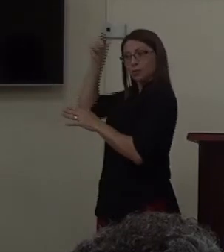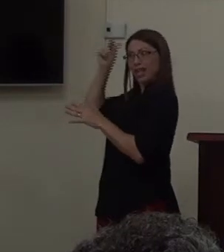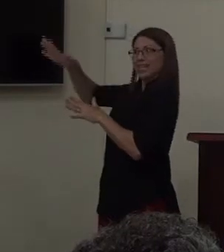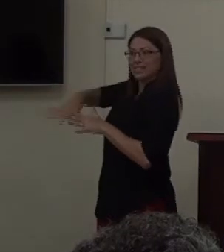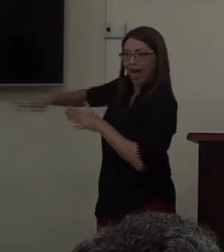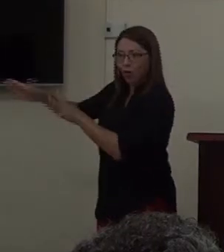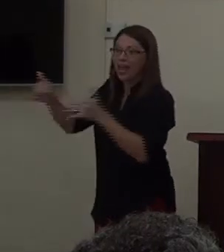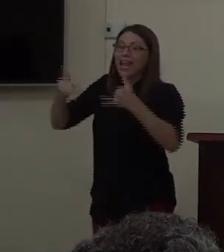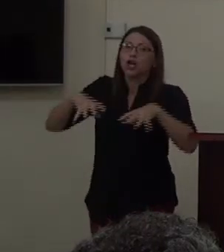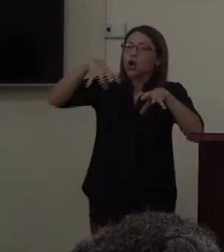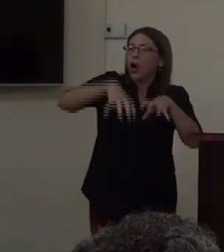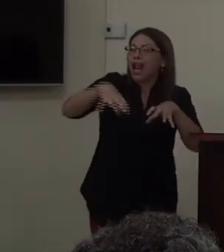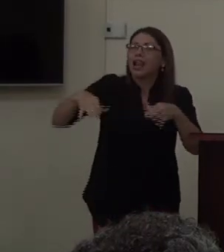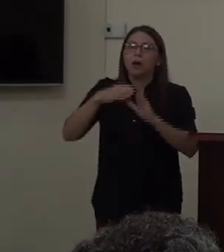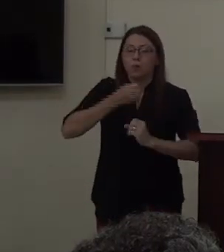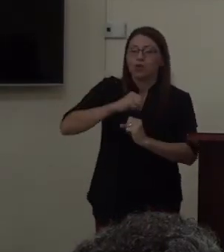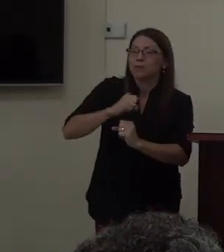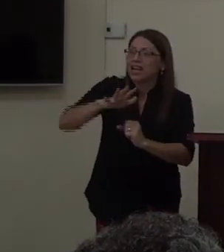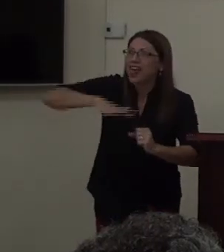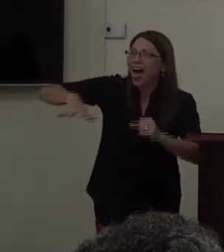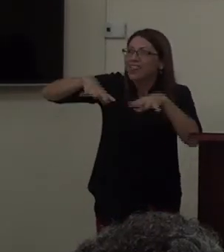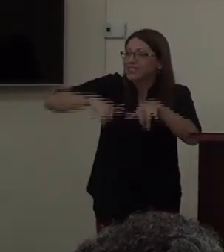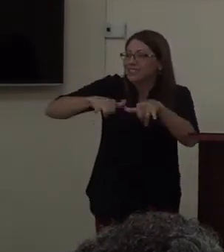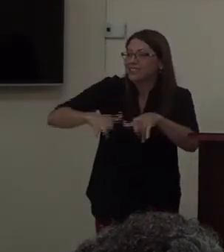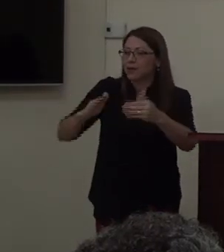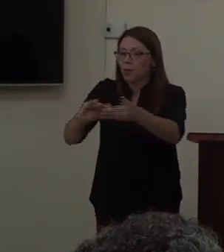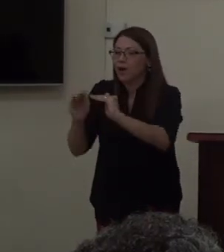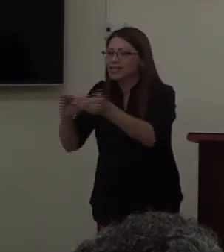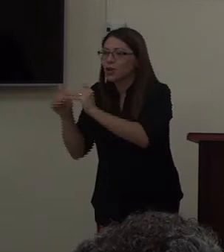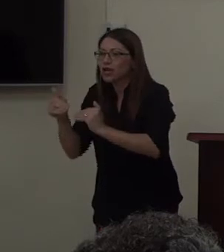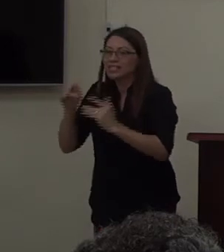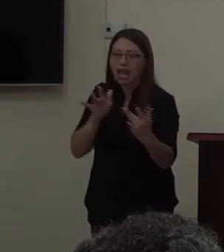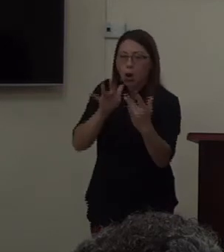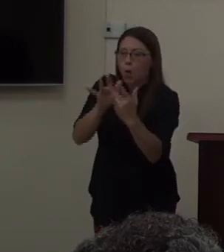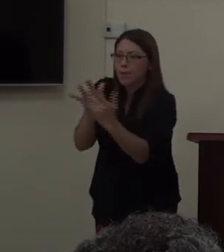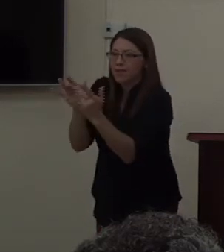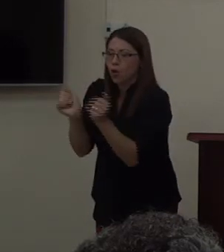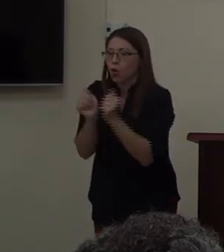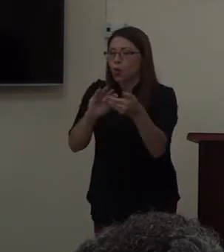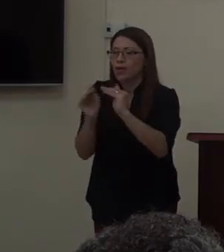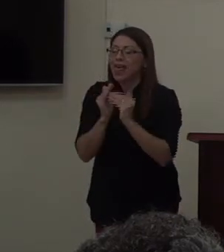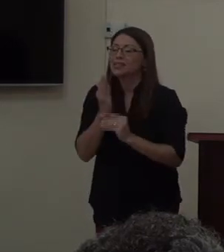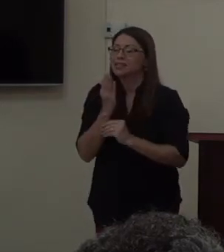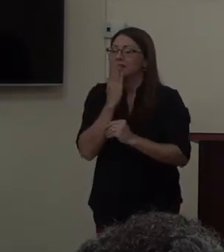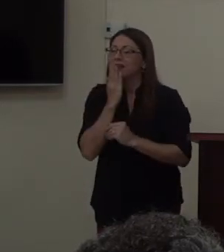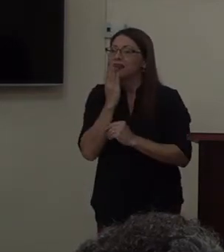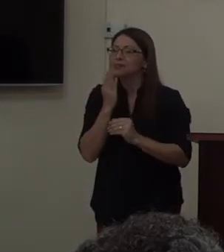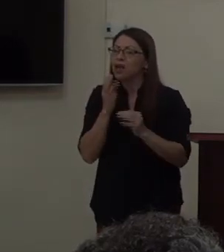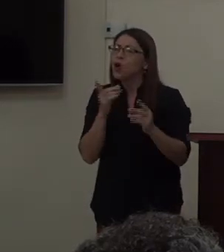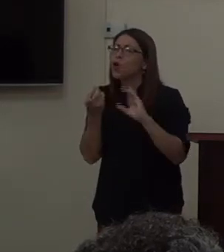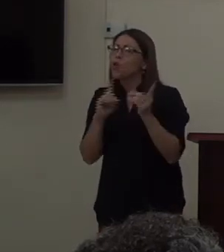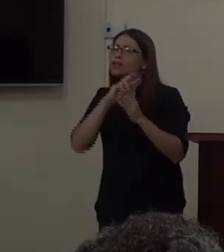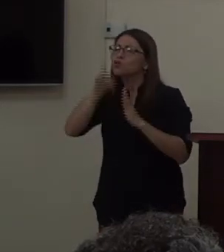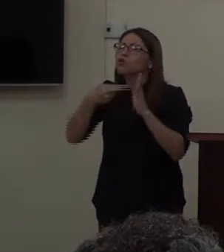local, municipalidades, las poblaciones que conviven con las comunidades indígenas, en relación con el desplazamiento, la